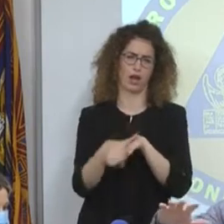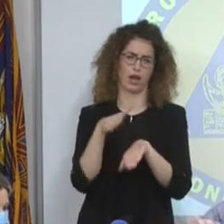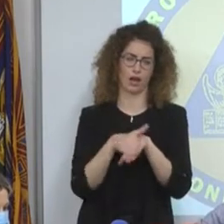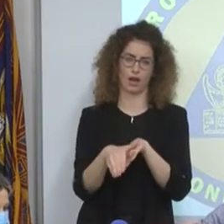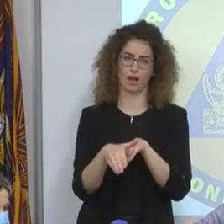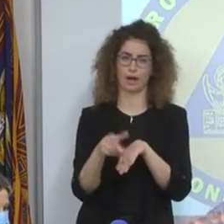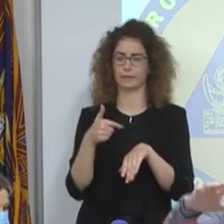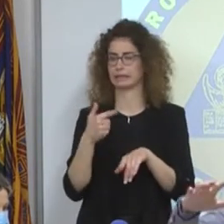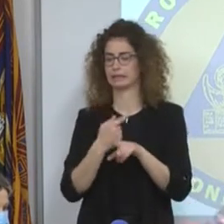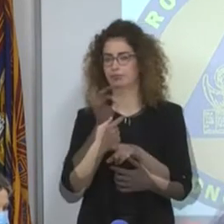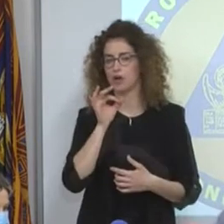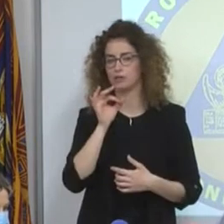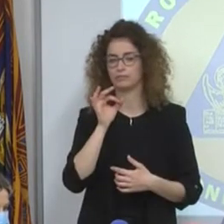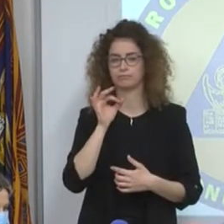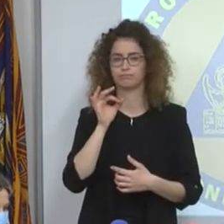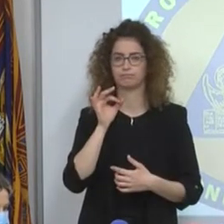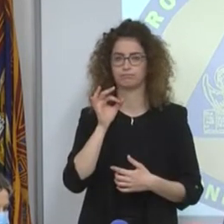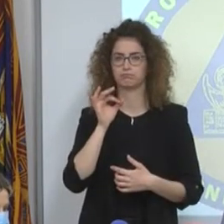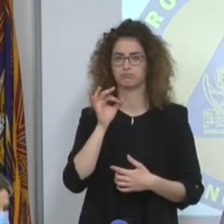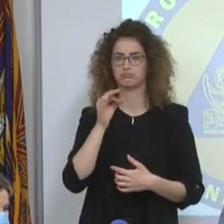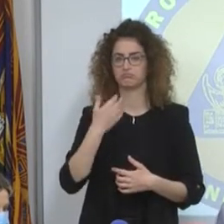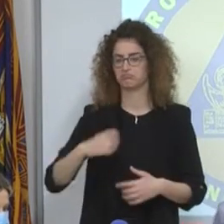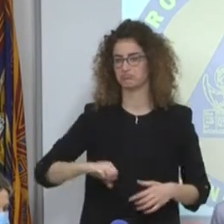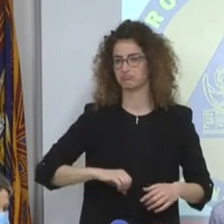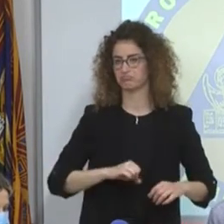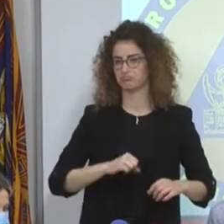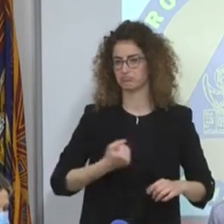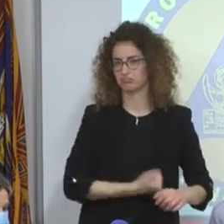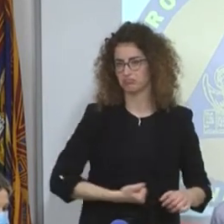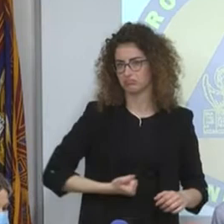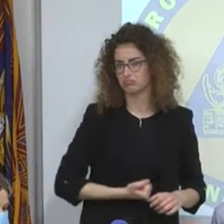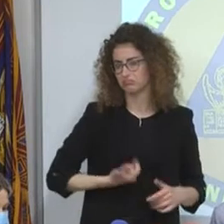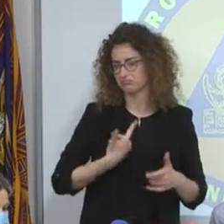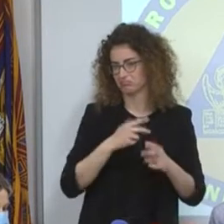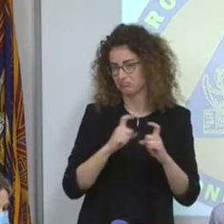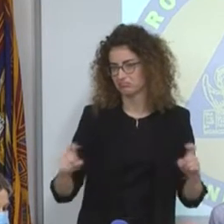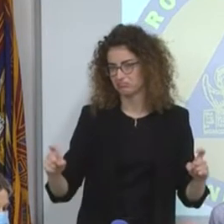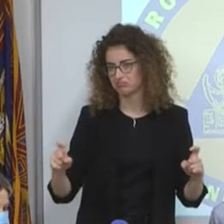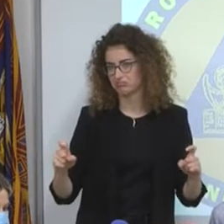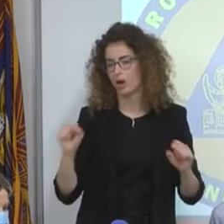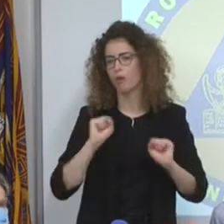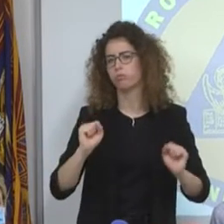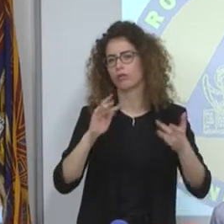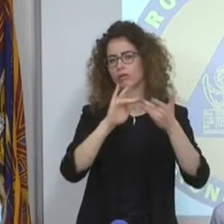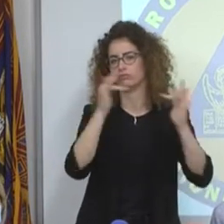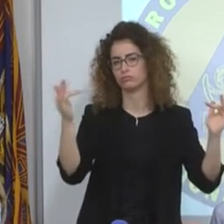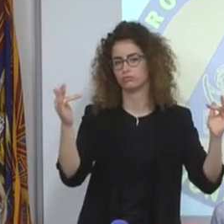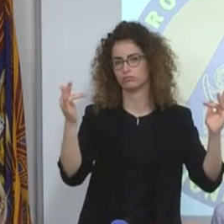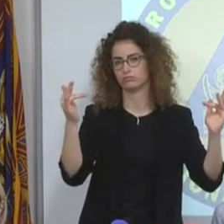deve farsi la risonanza, la TAC, l'ecografia o altro, magari utilizza lo stesso canale, lo stesso sito, la stessa